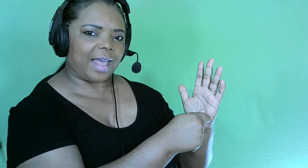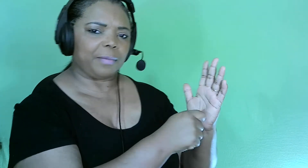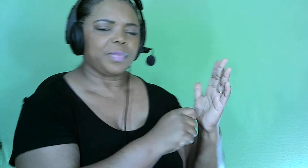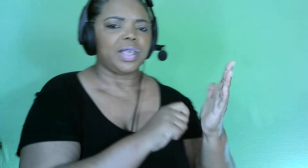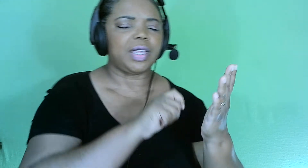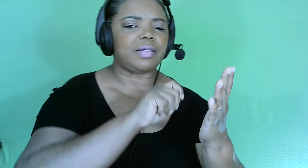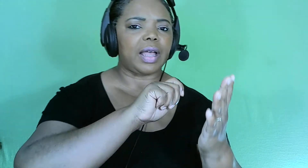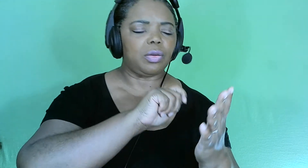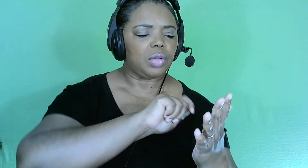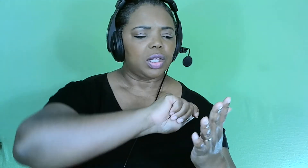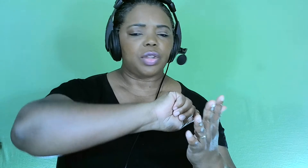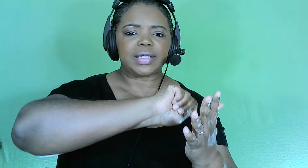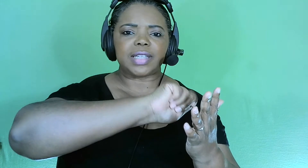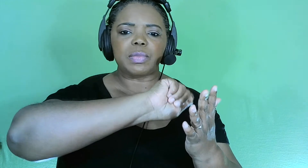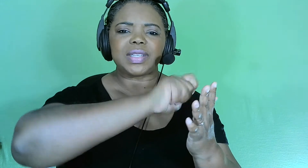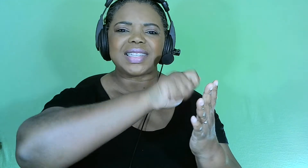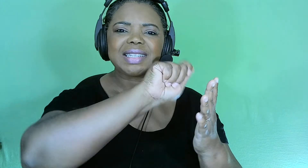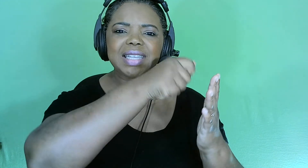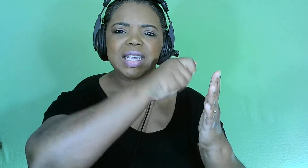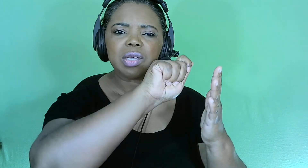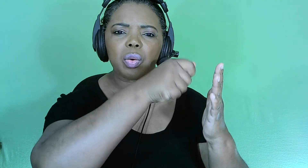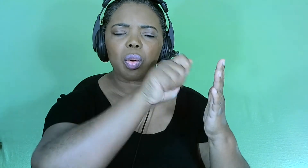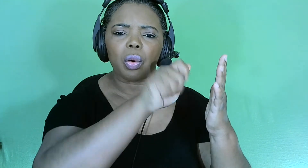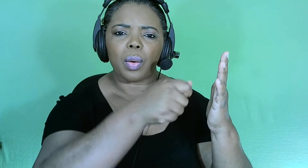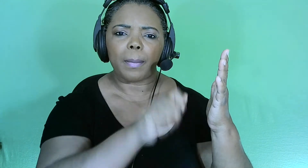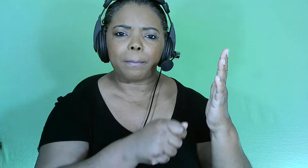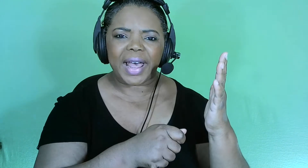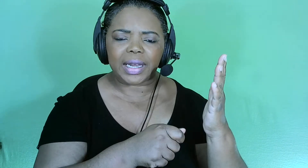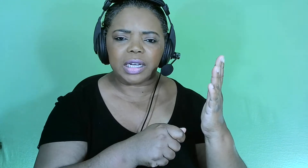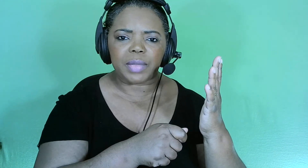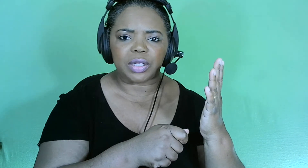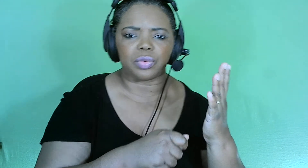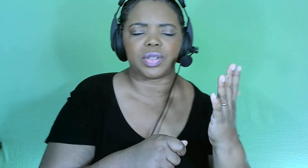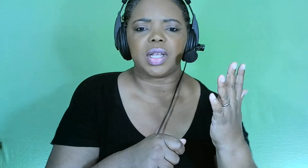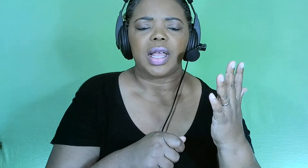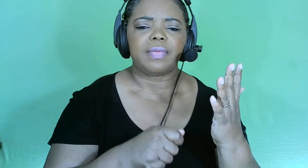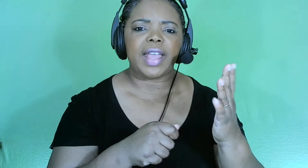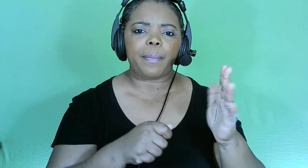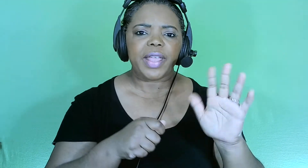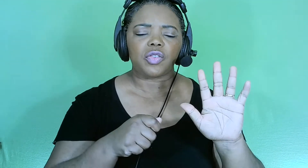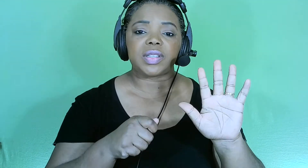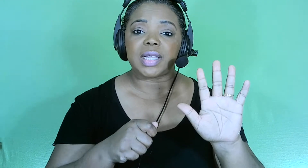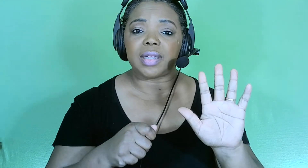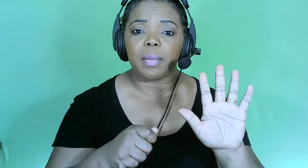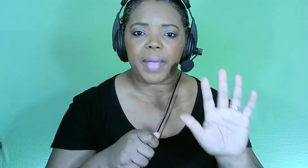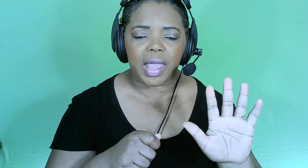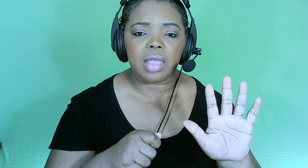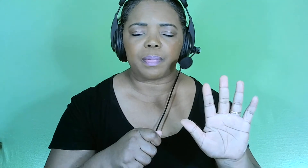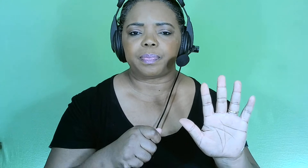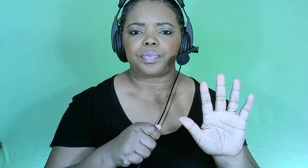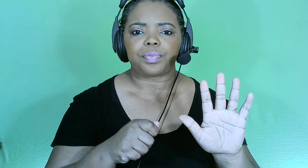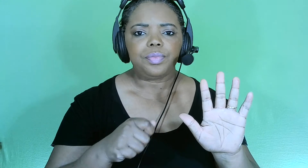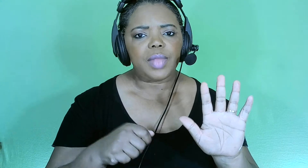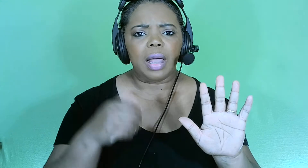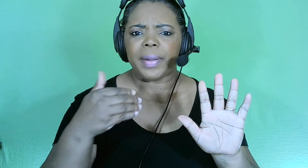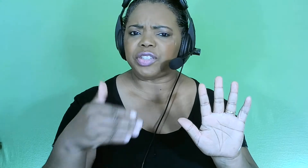tá? Então, nós temos 5 parâmetros. De repente, vocês também, a partir